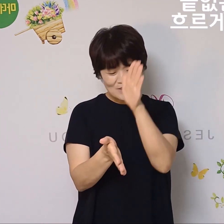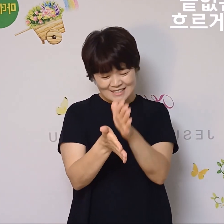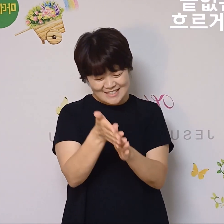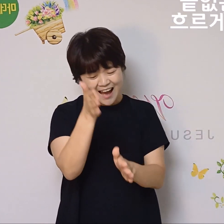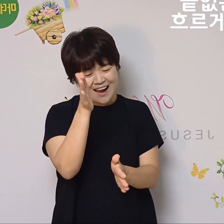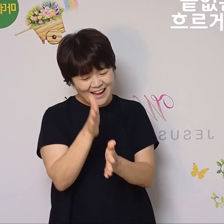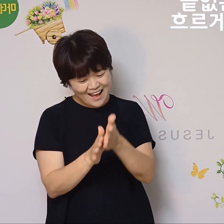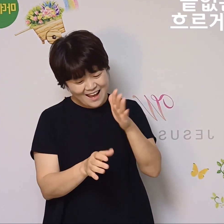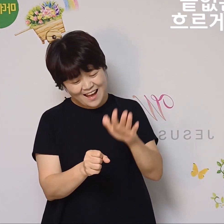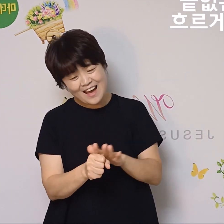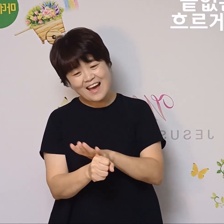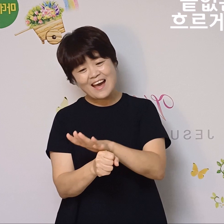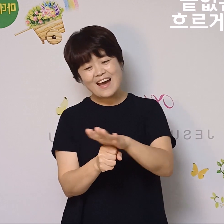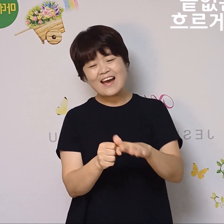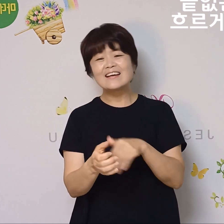끝없는 사랑